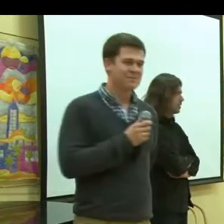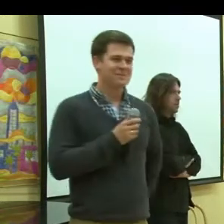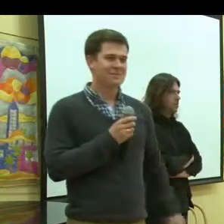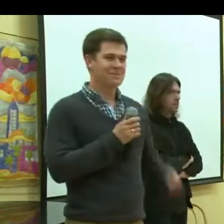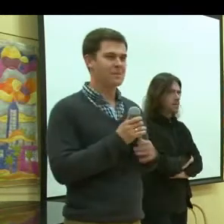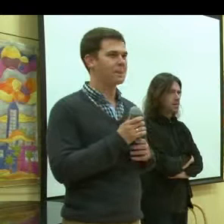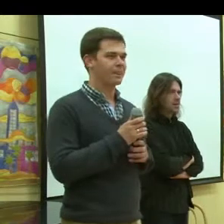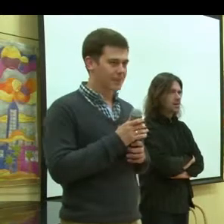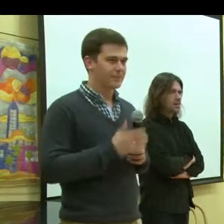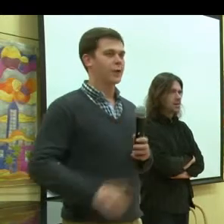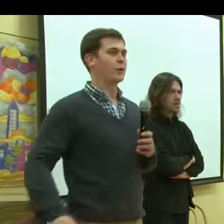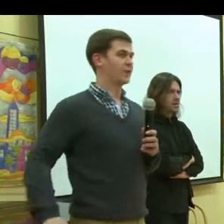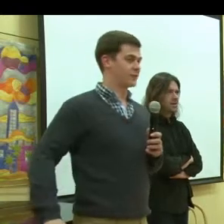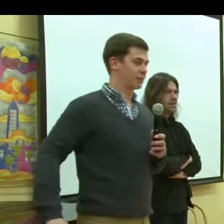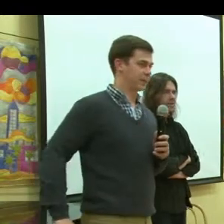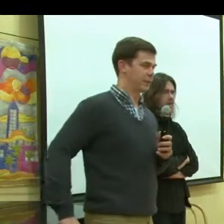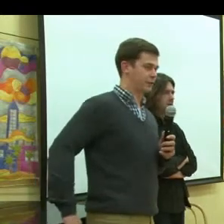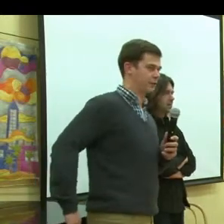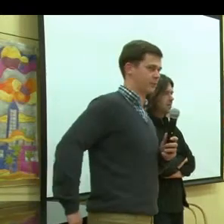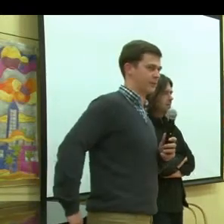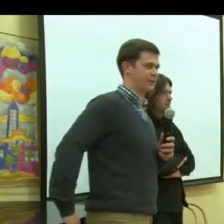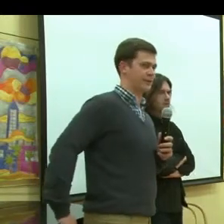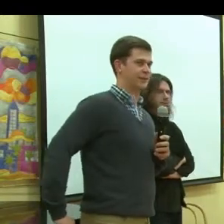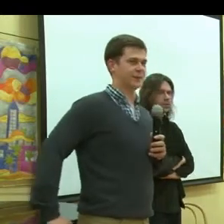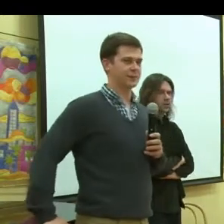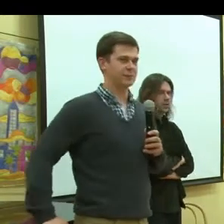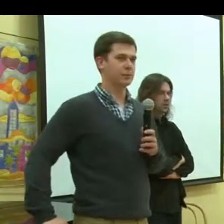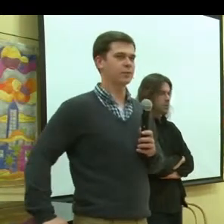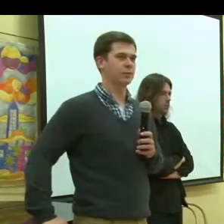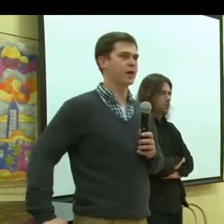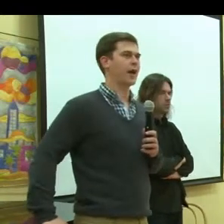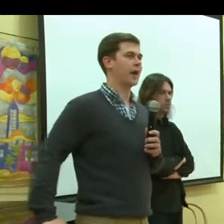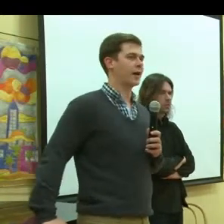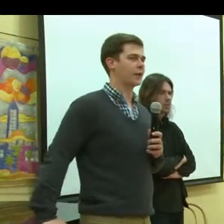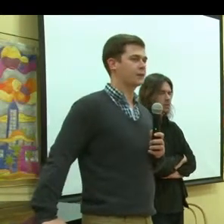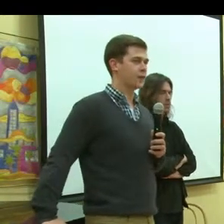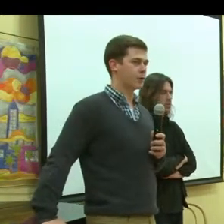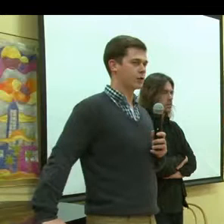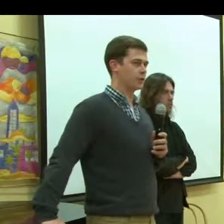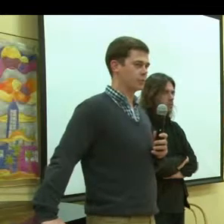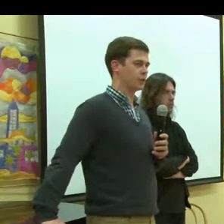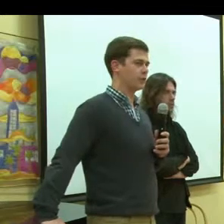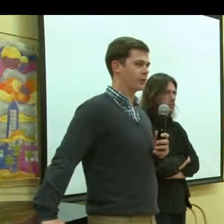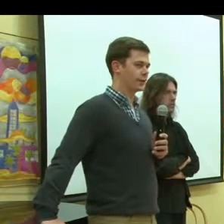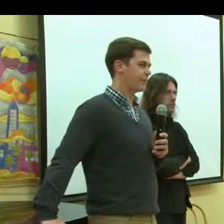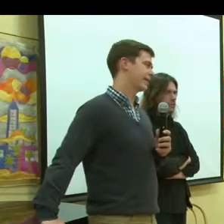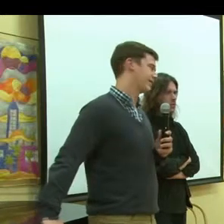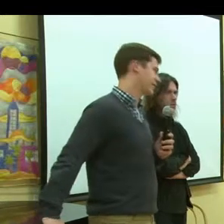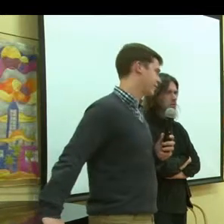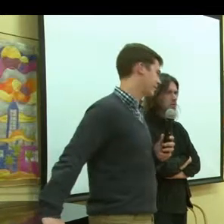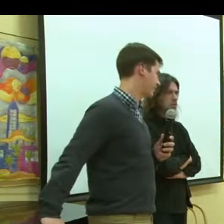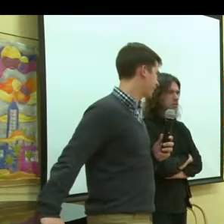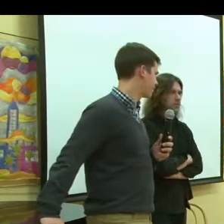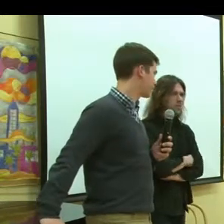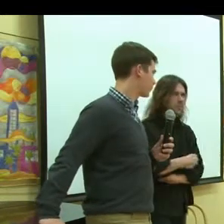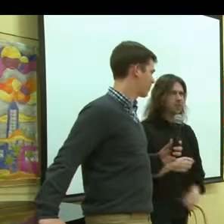proponują. To pierwsze pytanie, to pasuje do tego, co Państwo mówią. A gdzie można kupić tą Amandę w